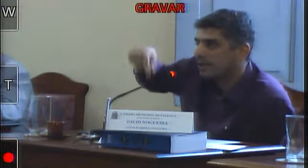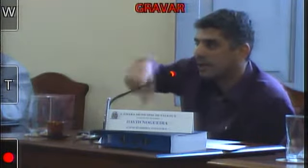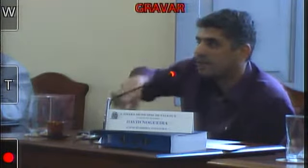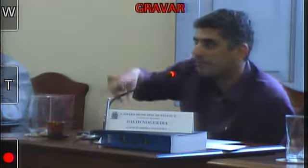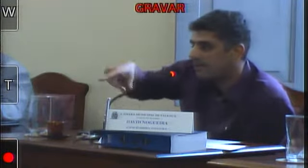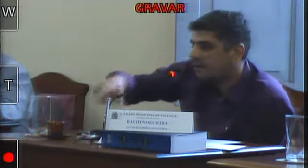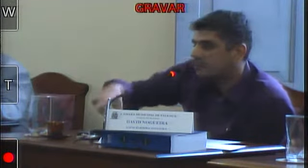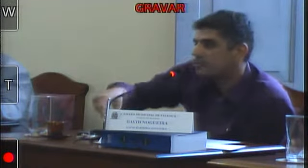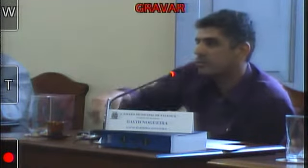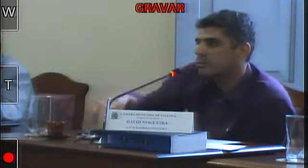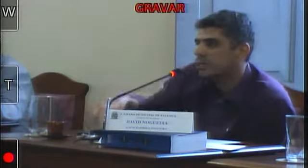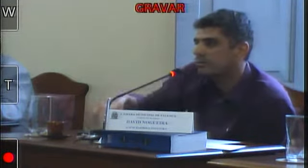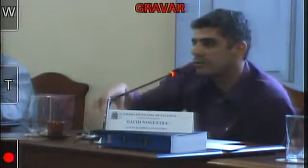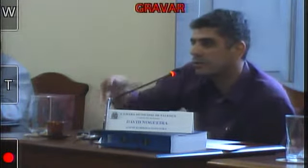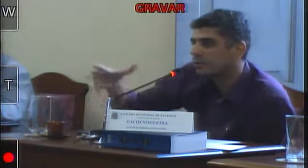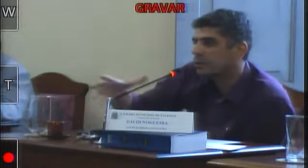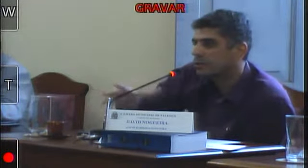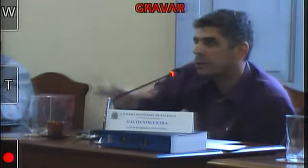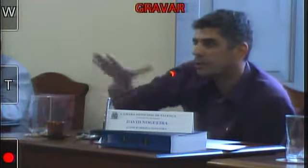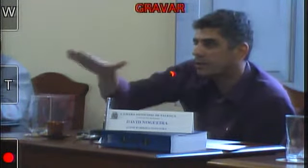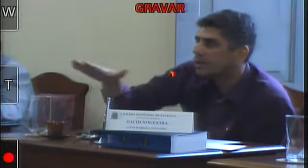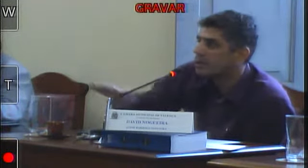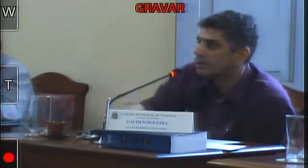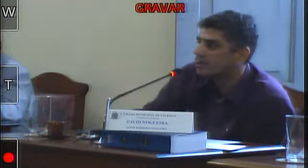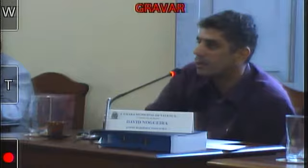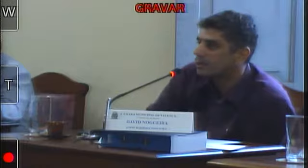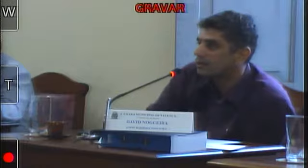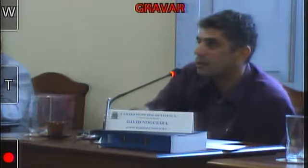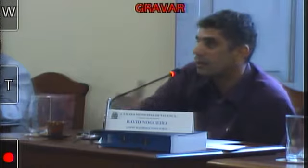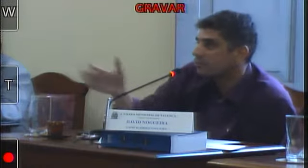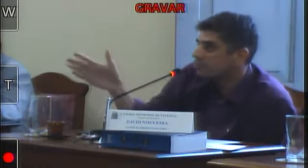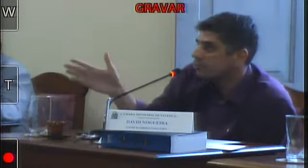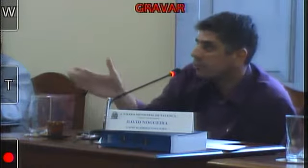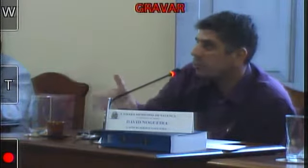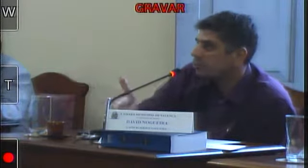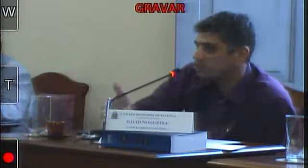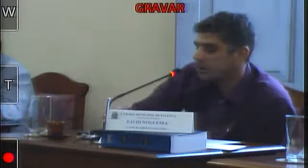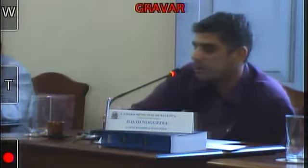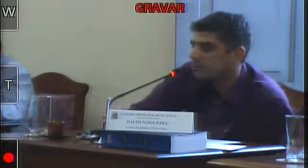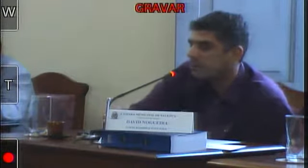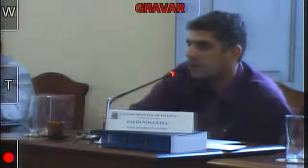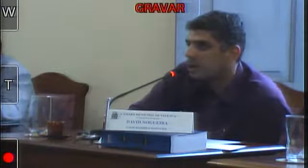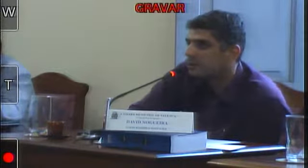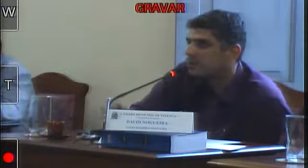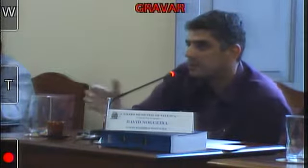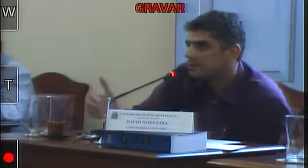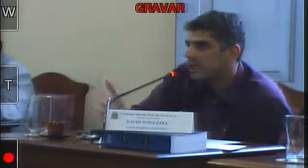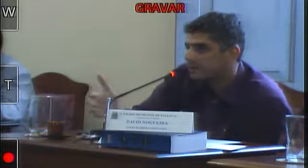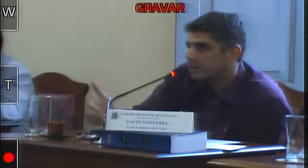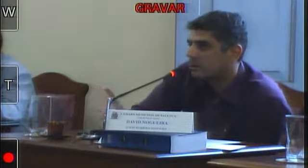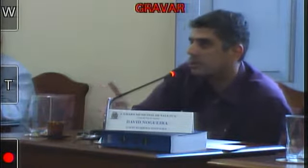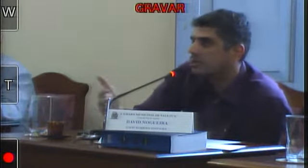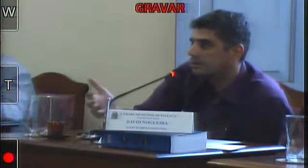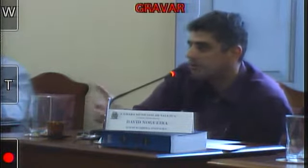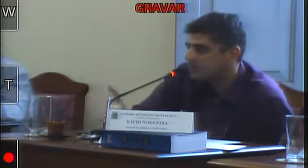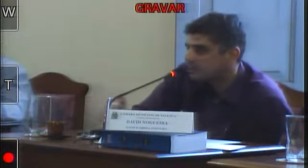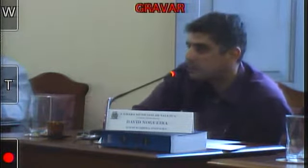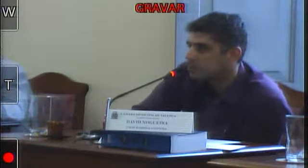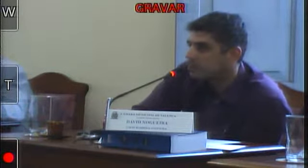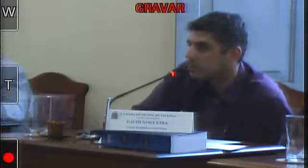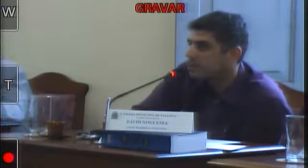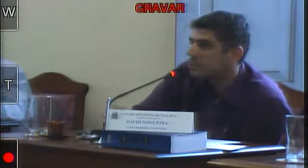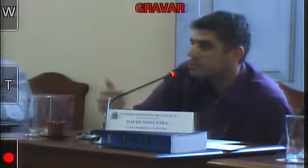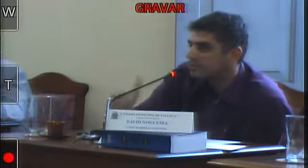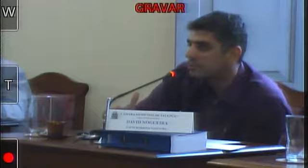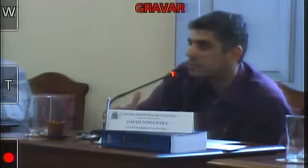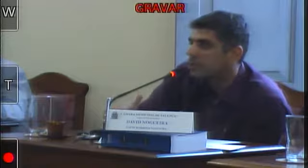e a Light faz isso. É só você ter o projeto e entrar lá. Então, esse tipo de coisa que a gente pode aí melhorar com esses dados aí da iluminação